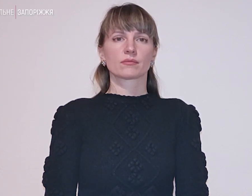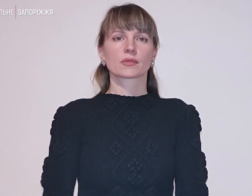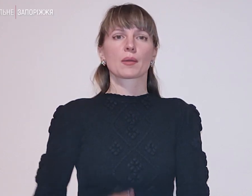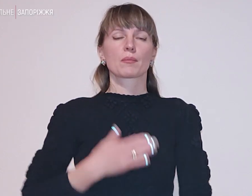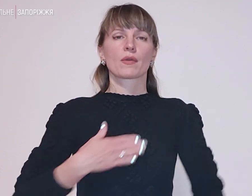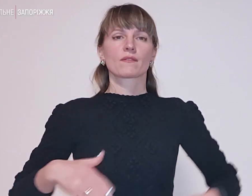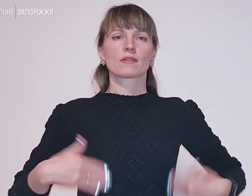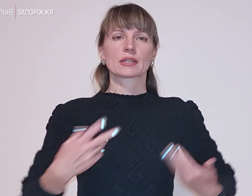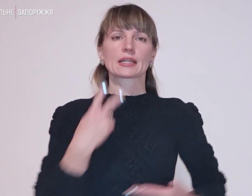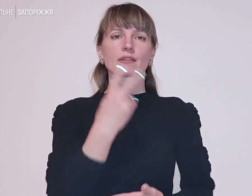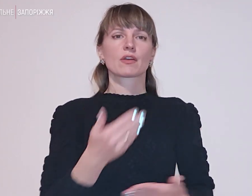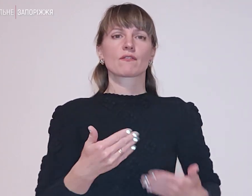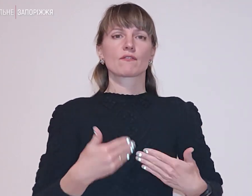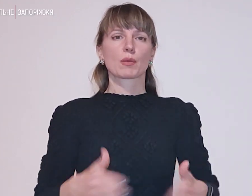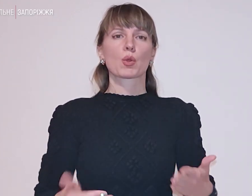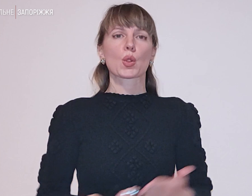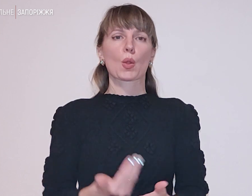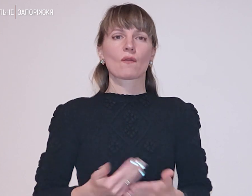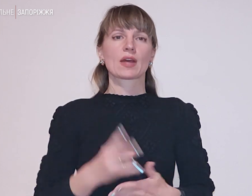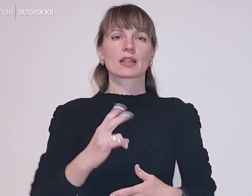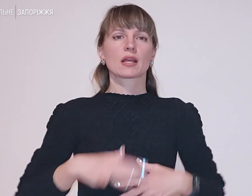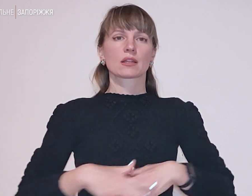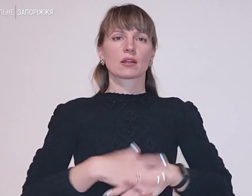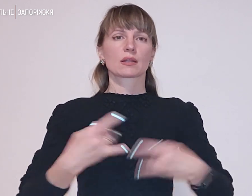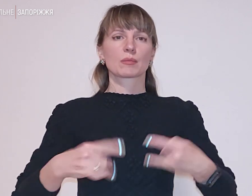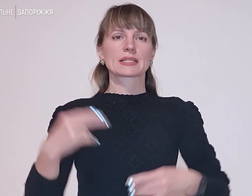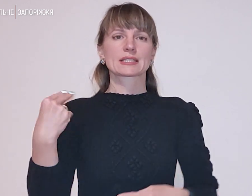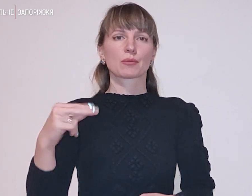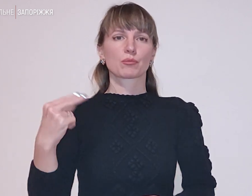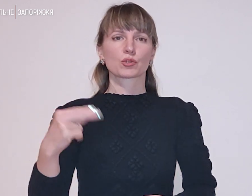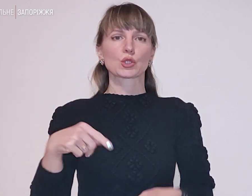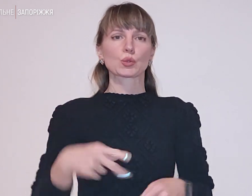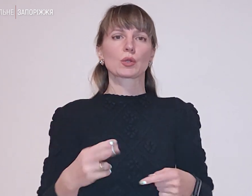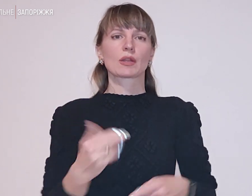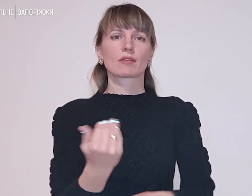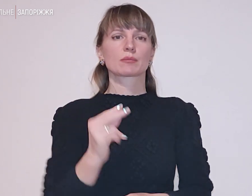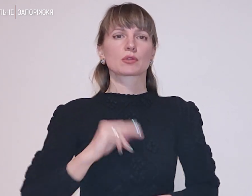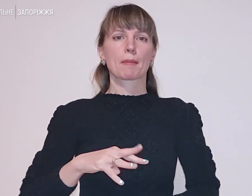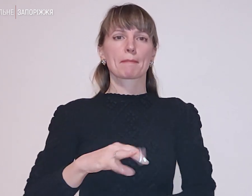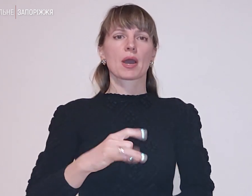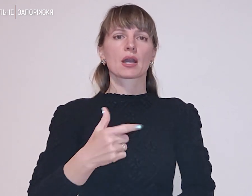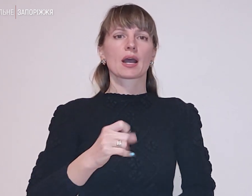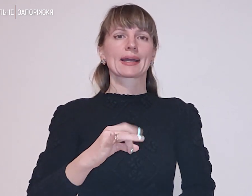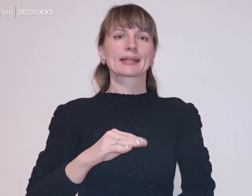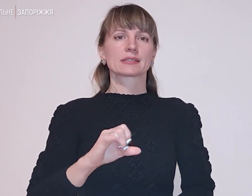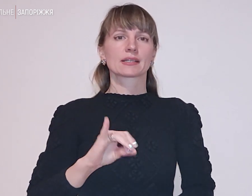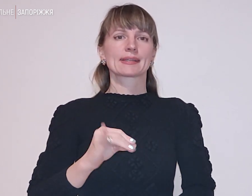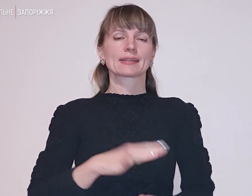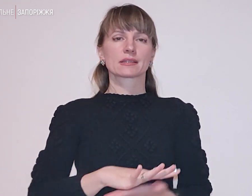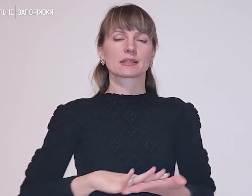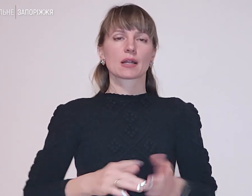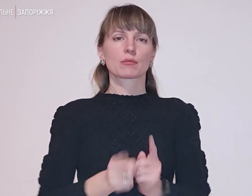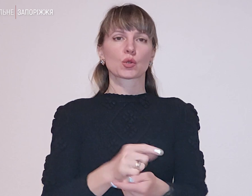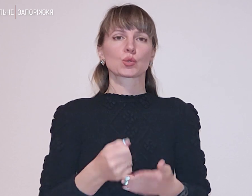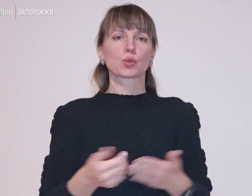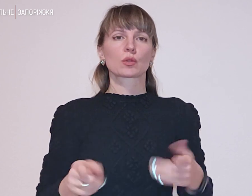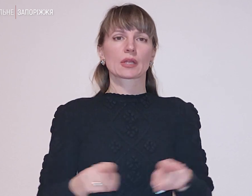Мої вітання. Ви дивитеся випуск новин на Суспільному Запоріжжя. В студії для вас працює Маргарита Галіч. Далі переходимо до таких новин.